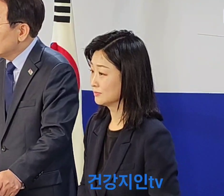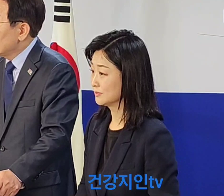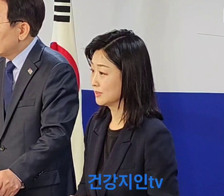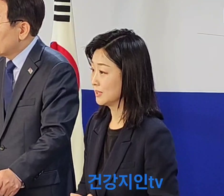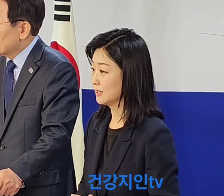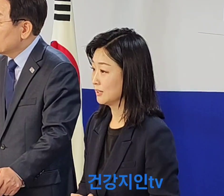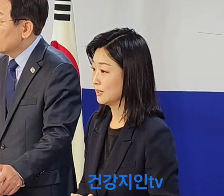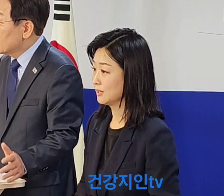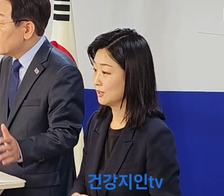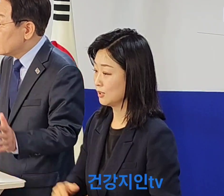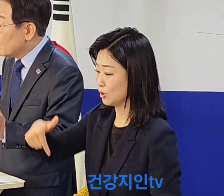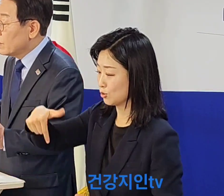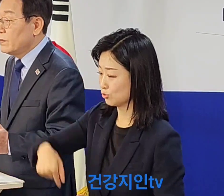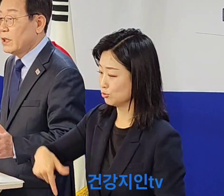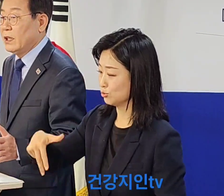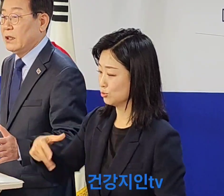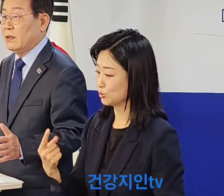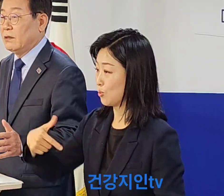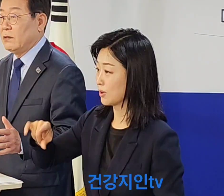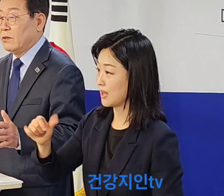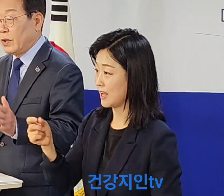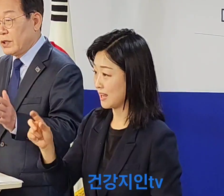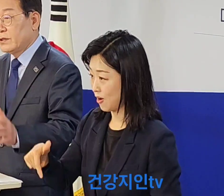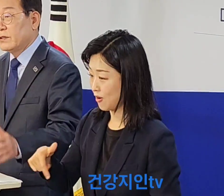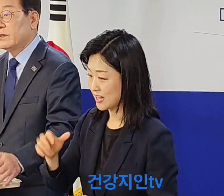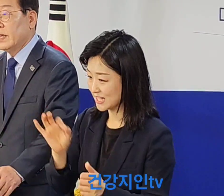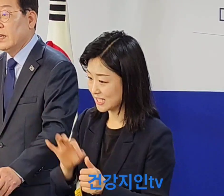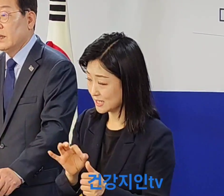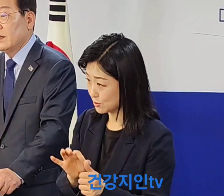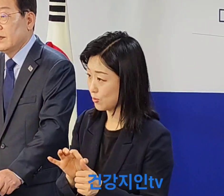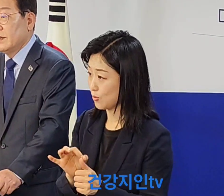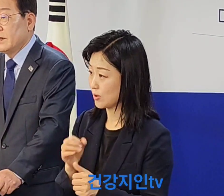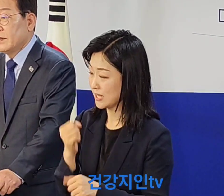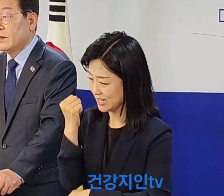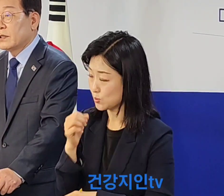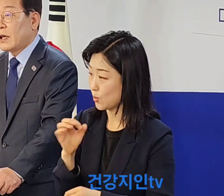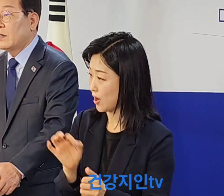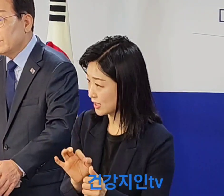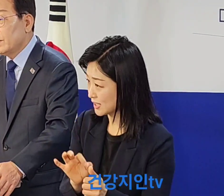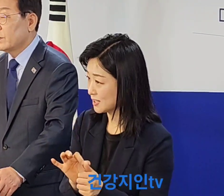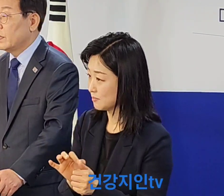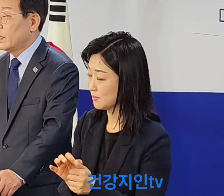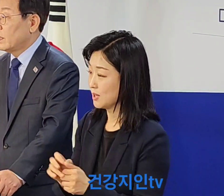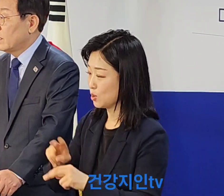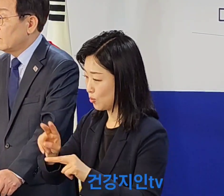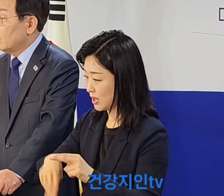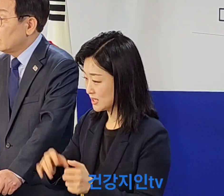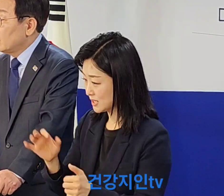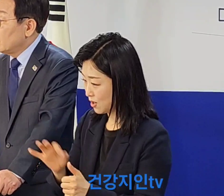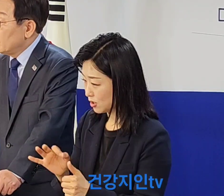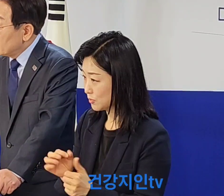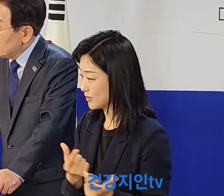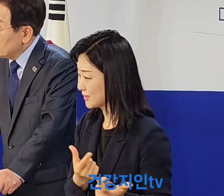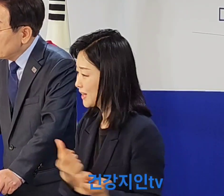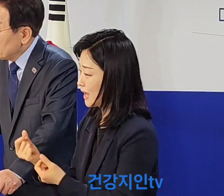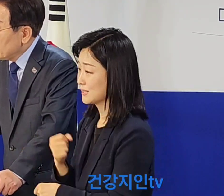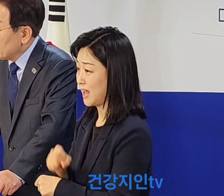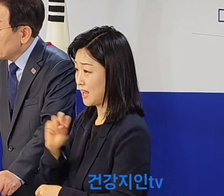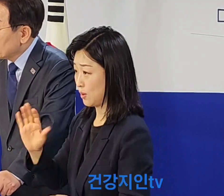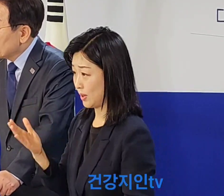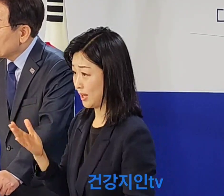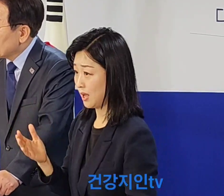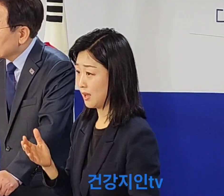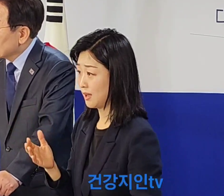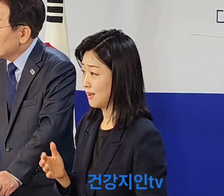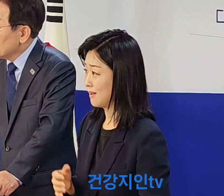구조개혁도 동시에 해야 된다. 즉 기초연금이나 퇴직연금이나 이런 것까지 한꺼번에 처리해야 된다. 여러분은 이